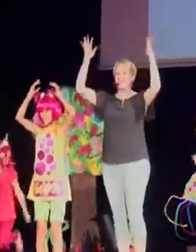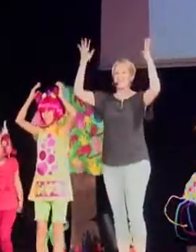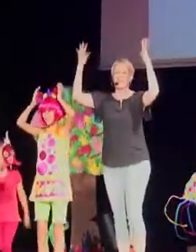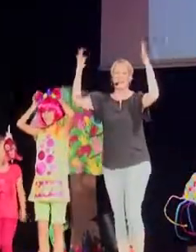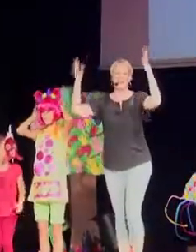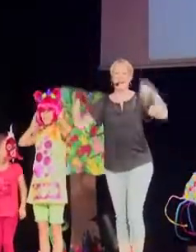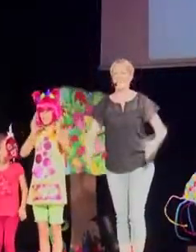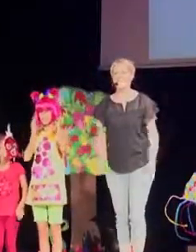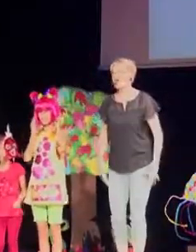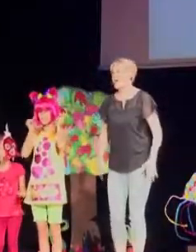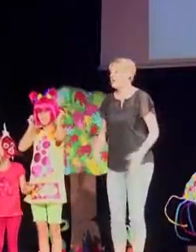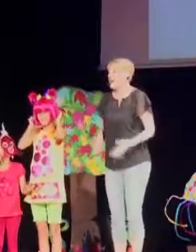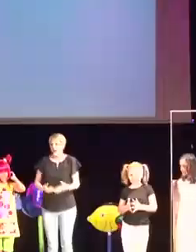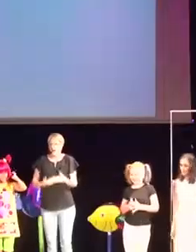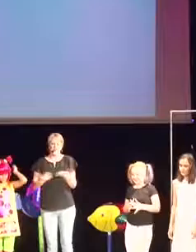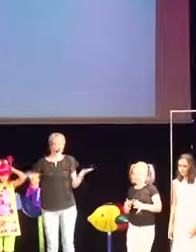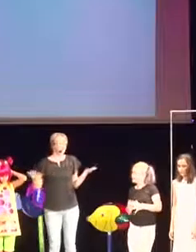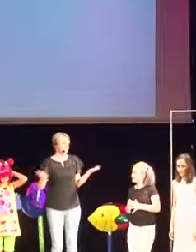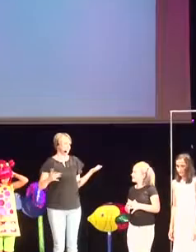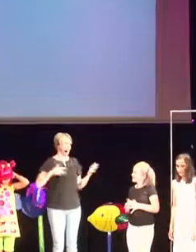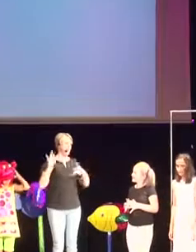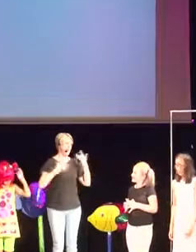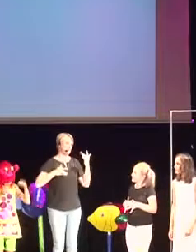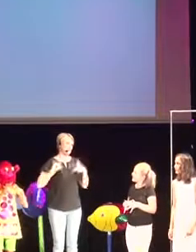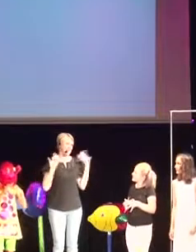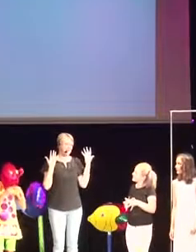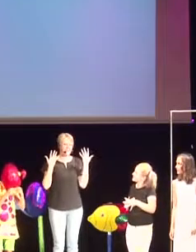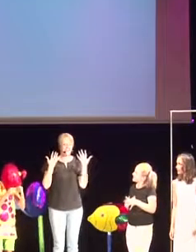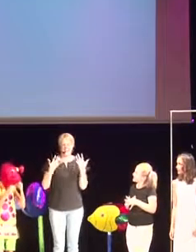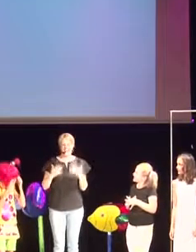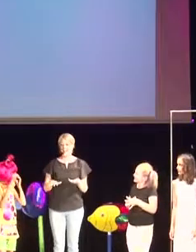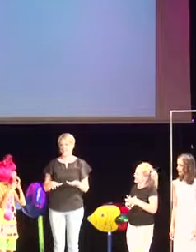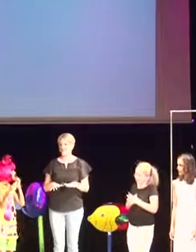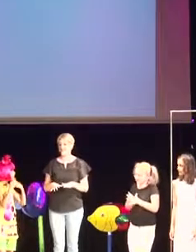Bravo, bravo. Alors, le spectacle arrive à sa fin.